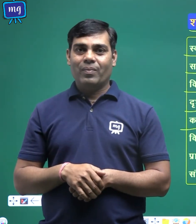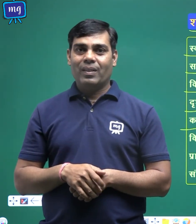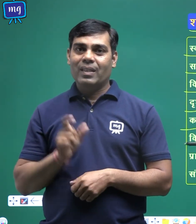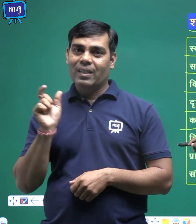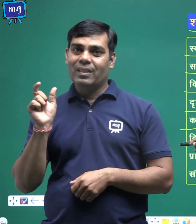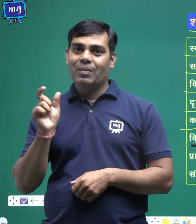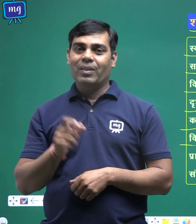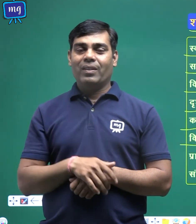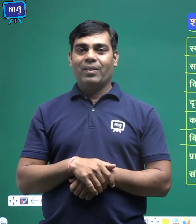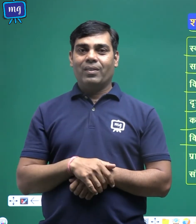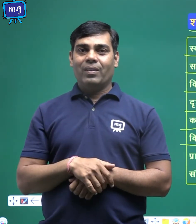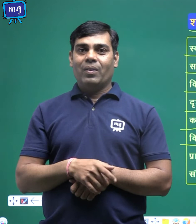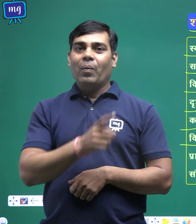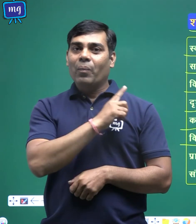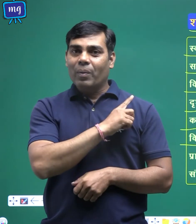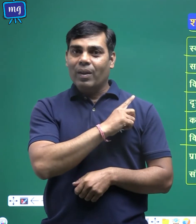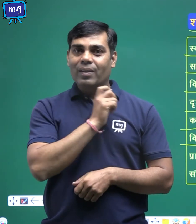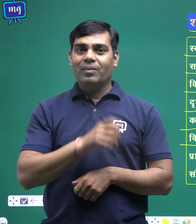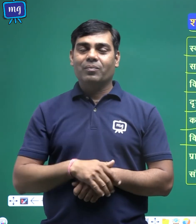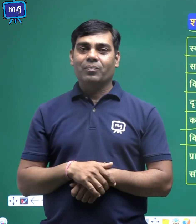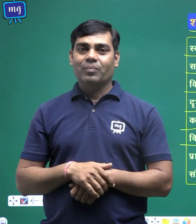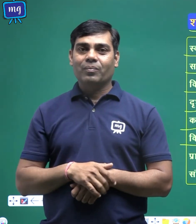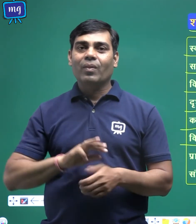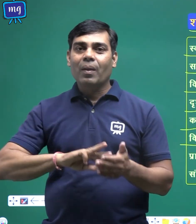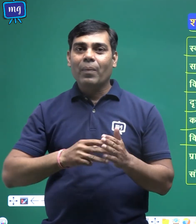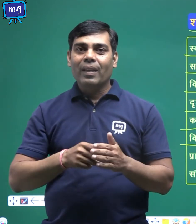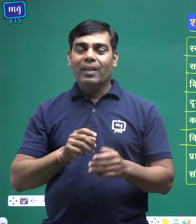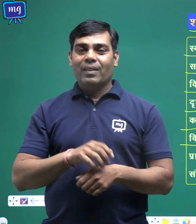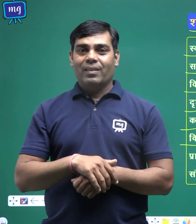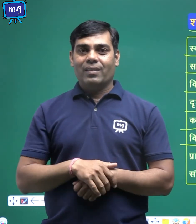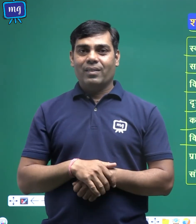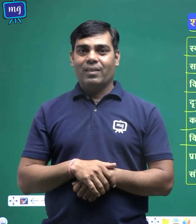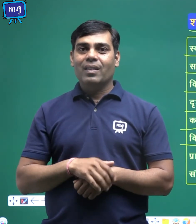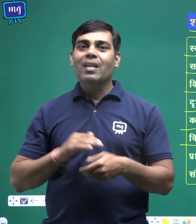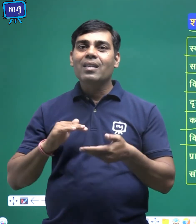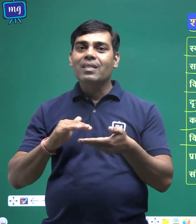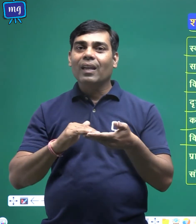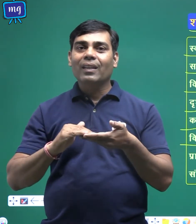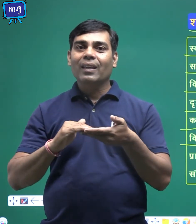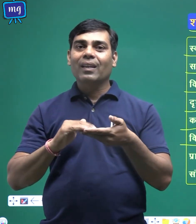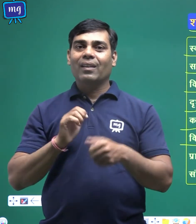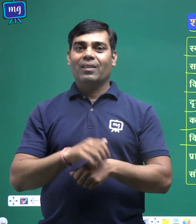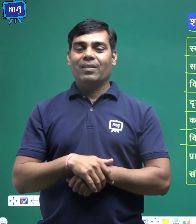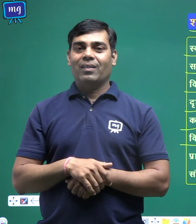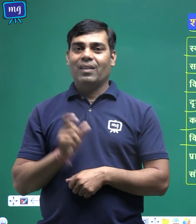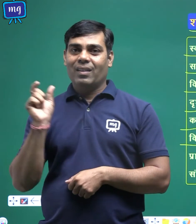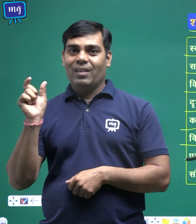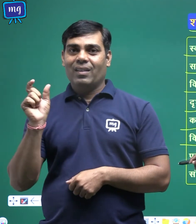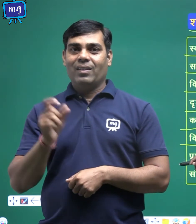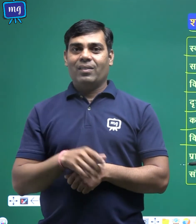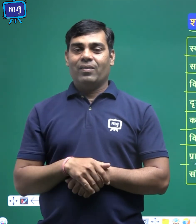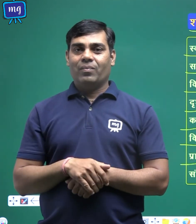शब्द है विवाह, अर्थ है शादी, शब्द